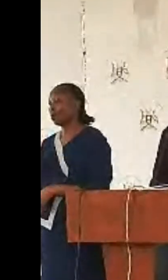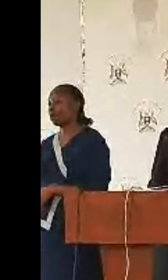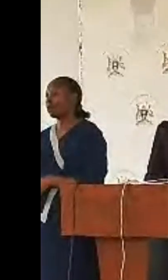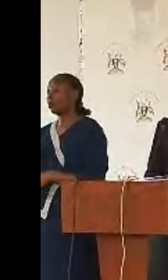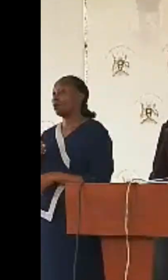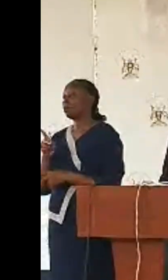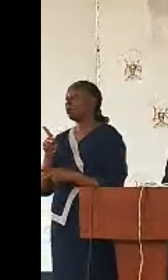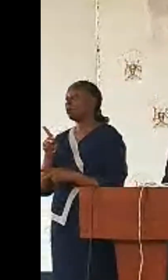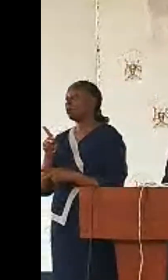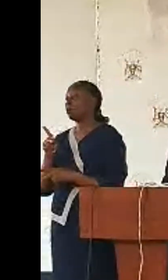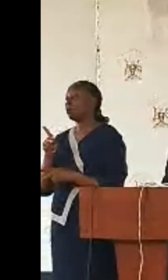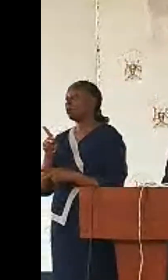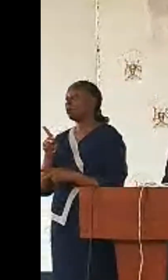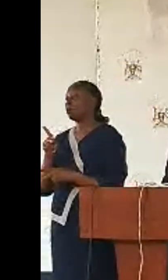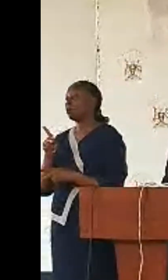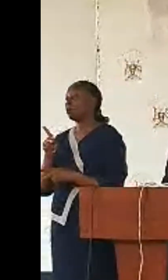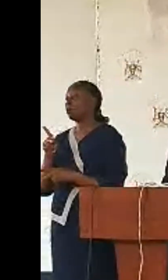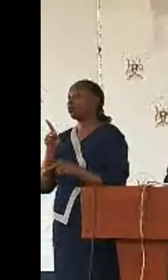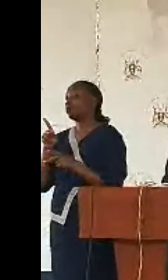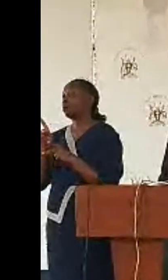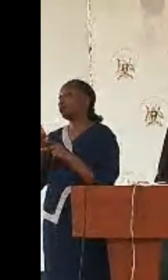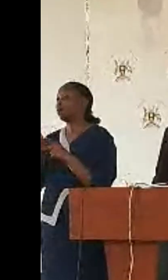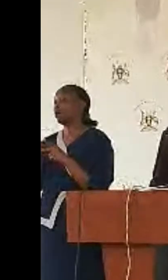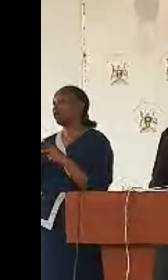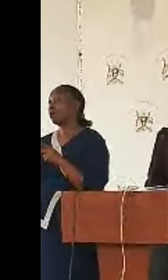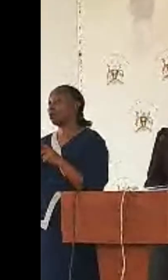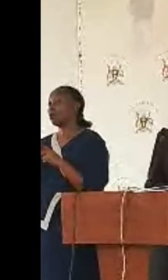abasaba abazadde